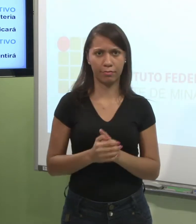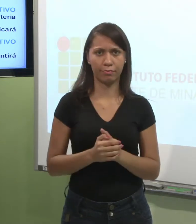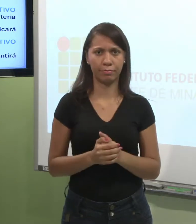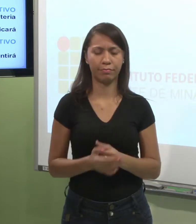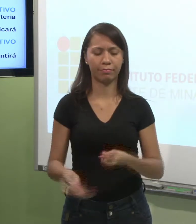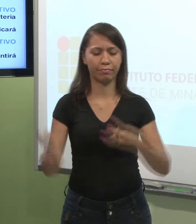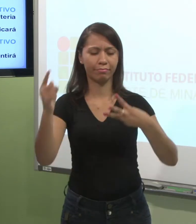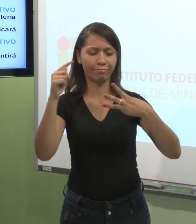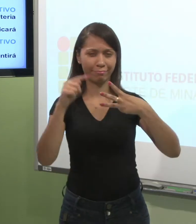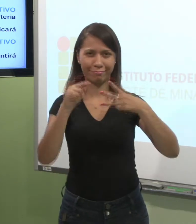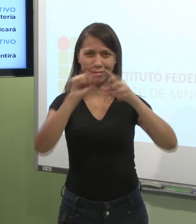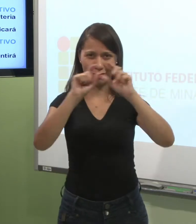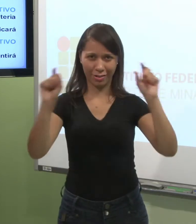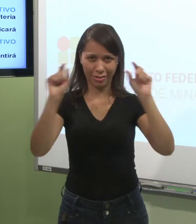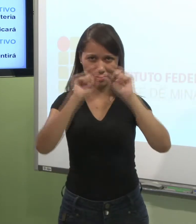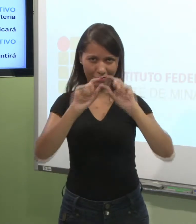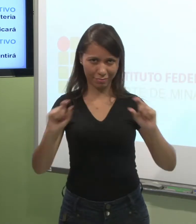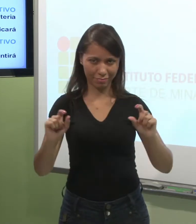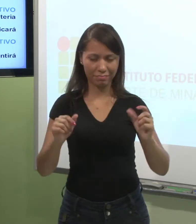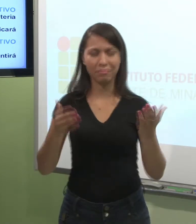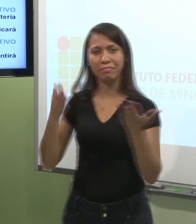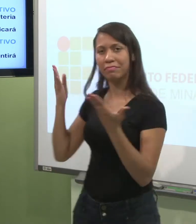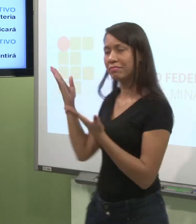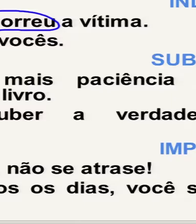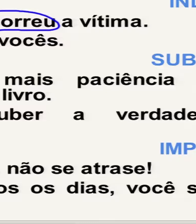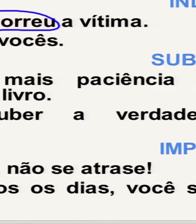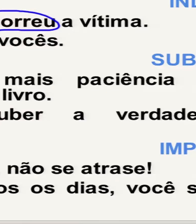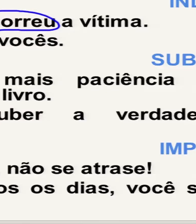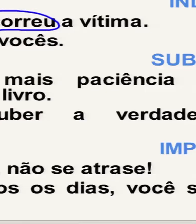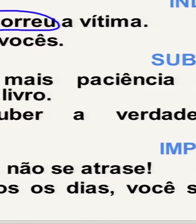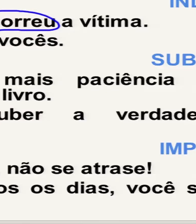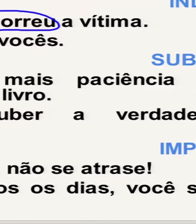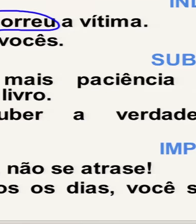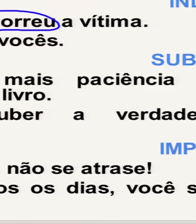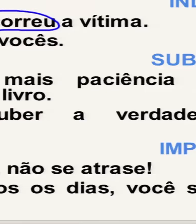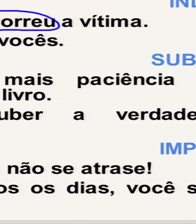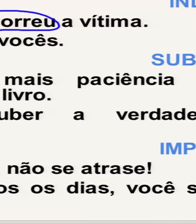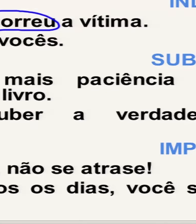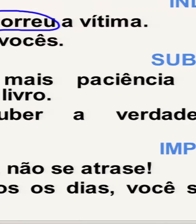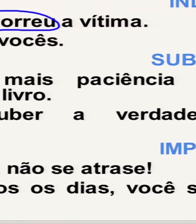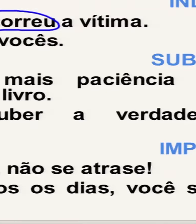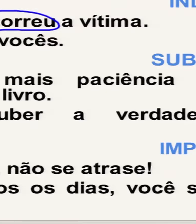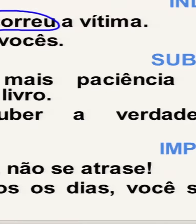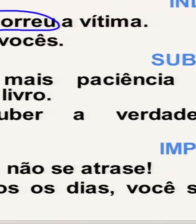mais paciência, eu teria encontrado o livro. Se tivesse mais paciência.